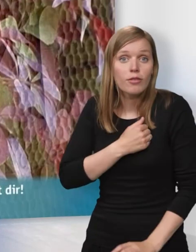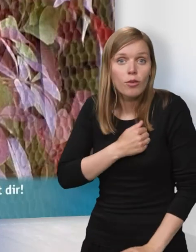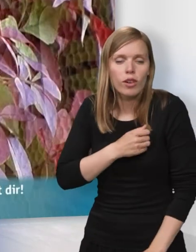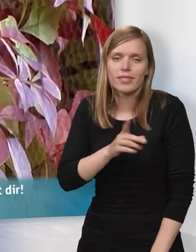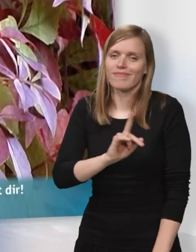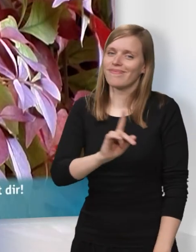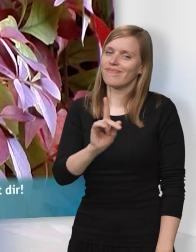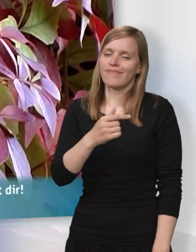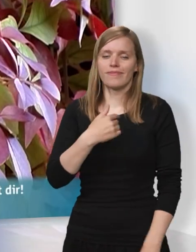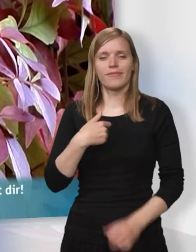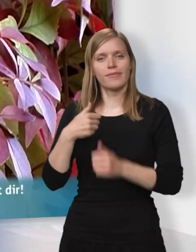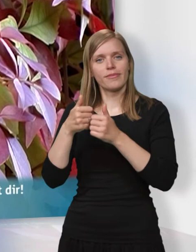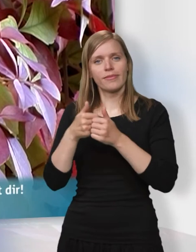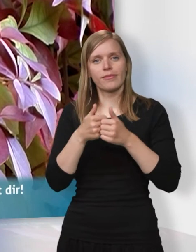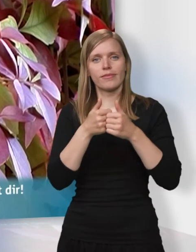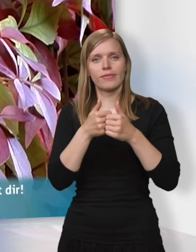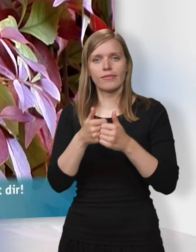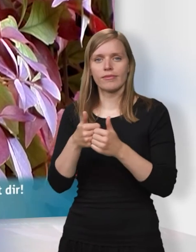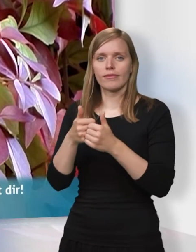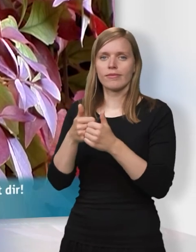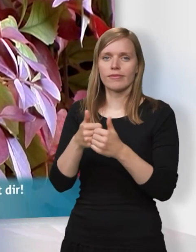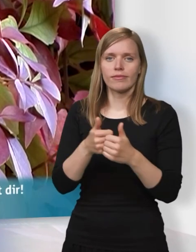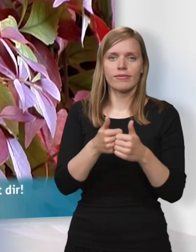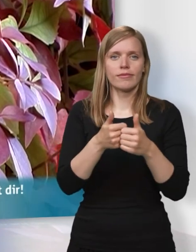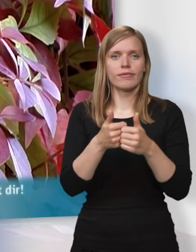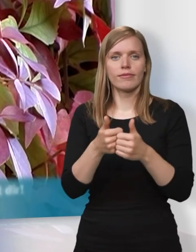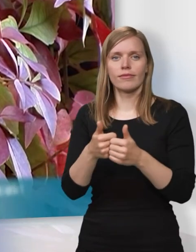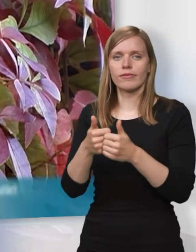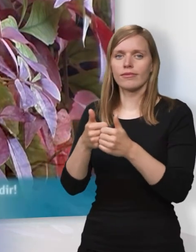Fürchte dich nicht, ich bin mit dir.